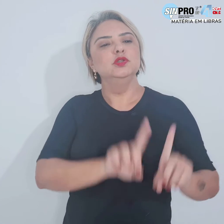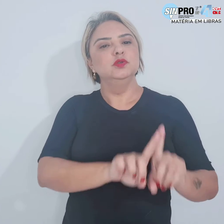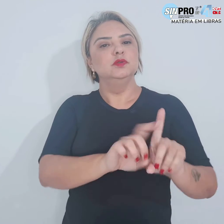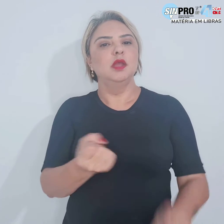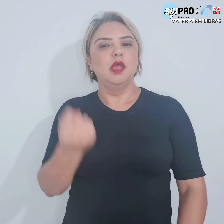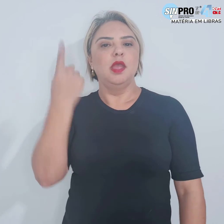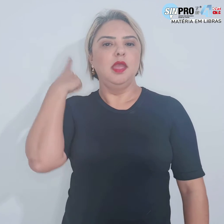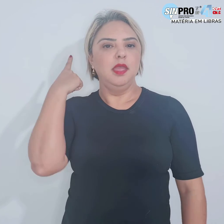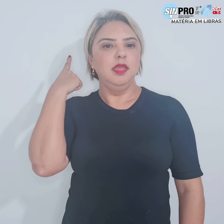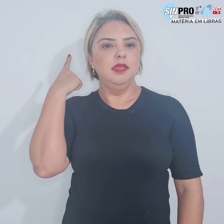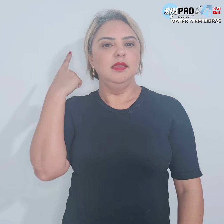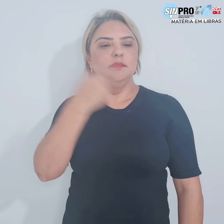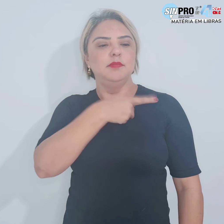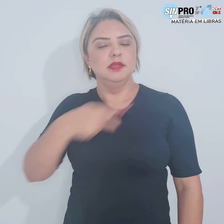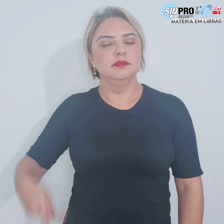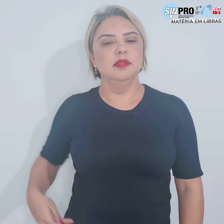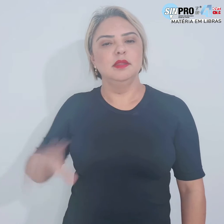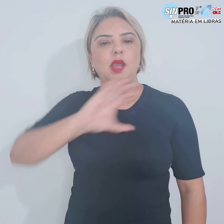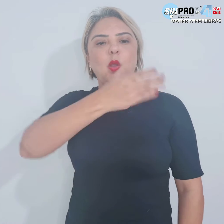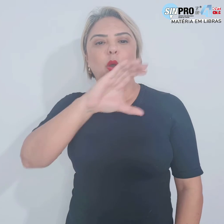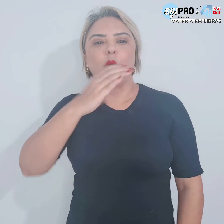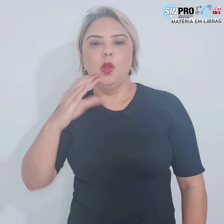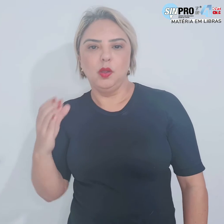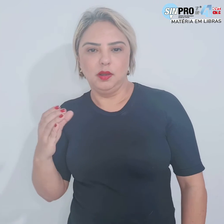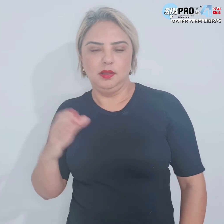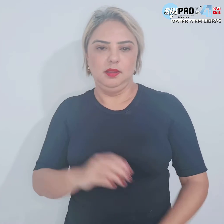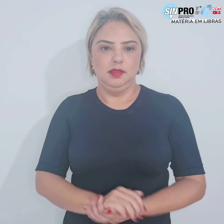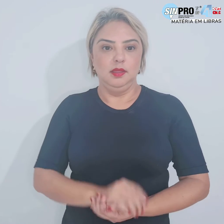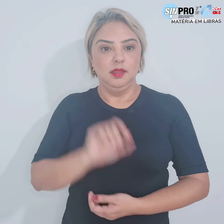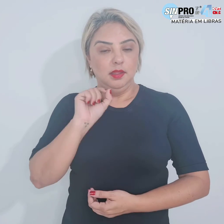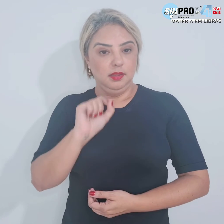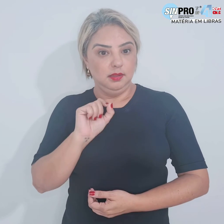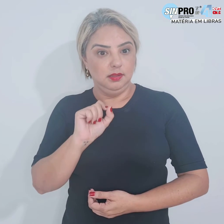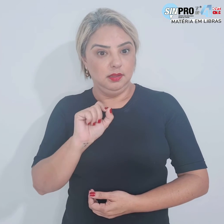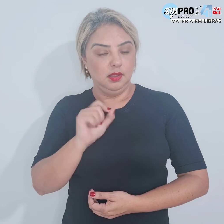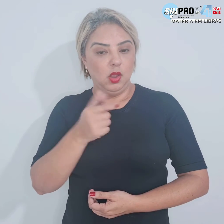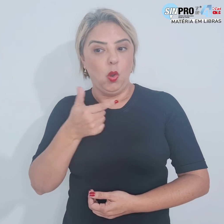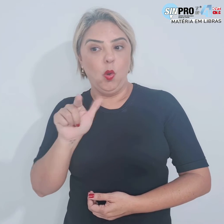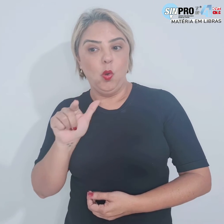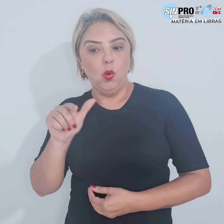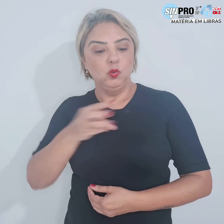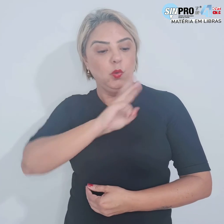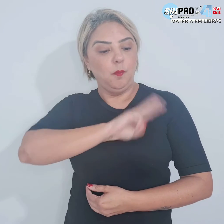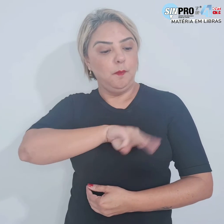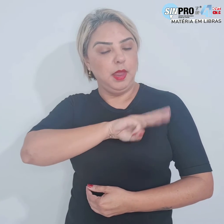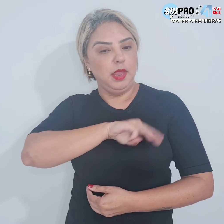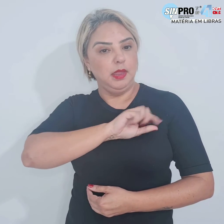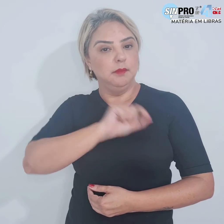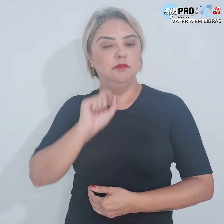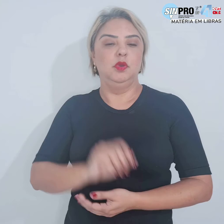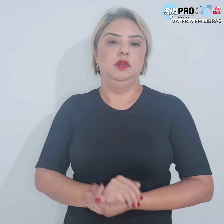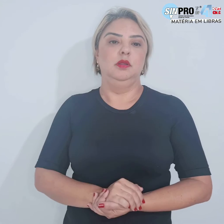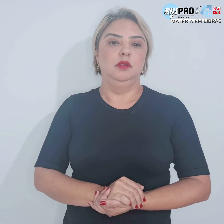ao lado do ex-CEO da Coca-Cola, Muhtar Kent, outro membro